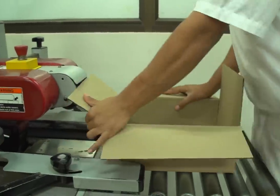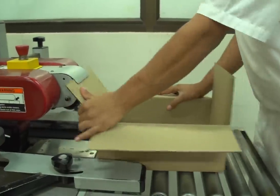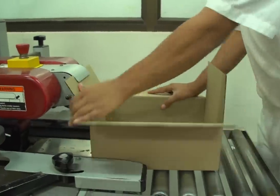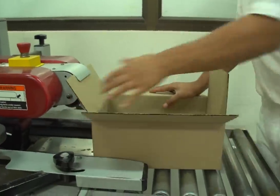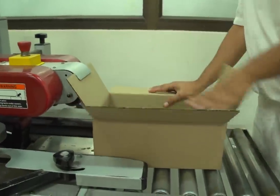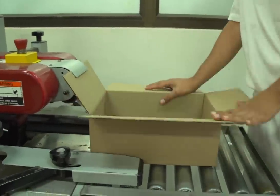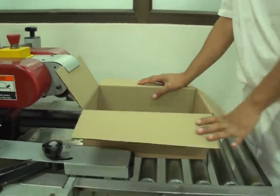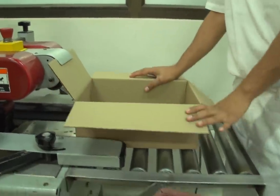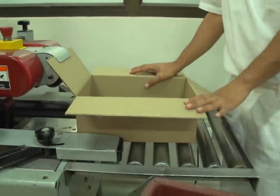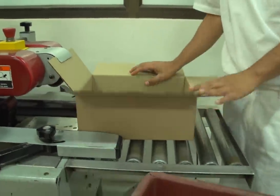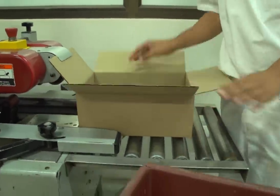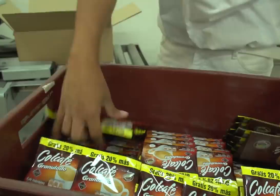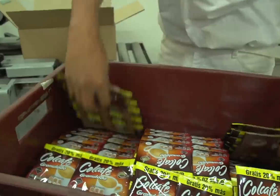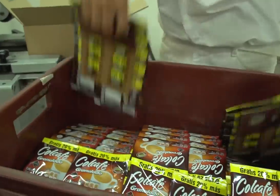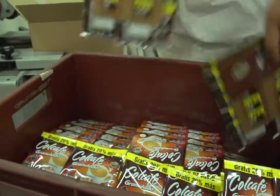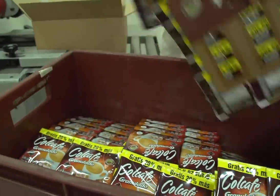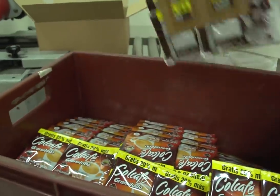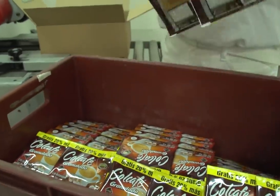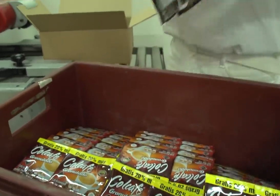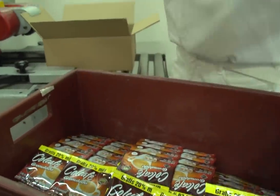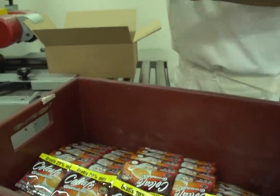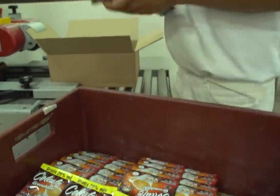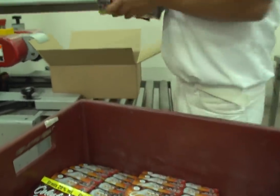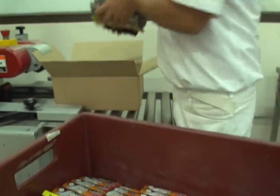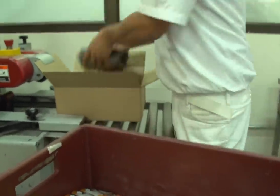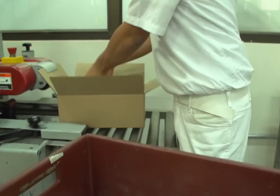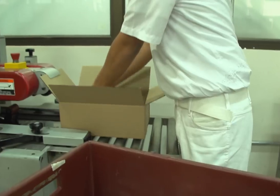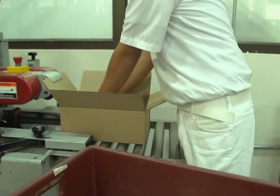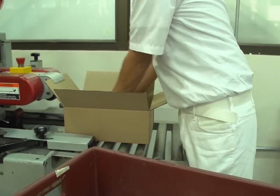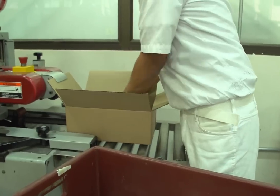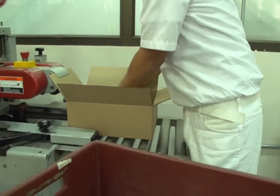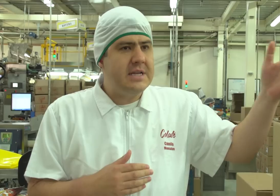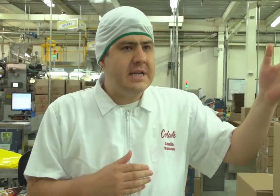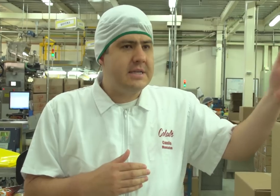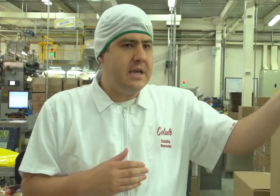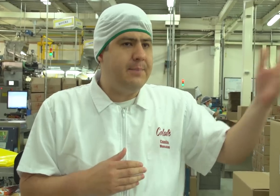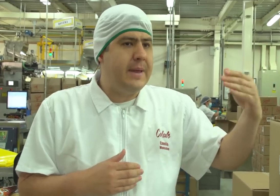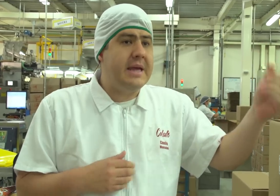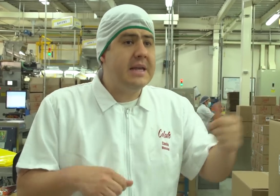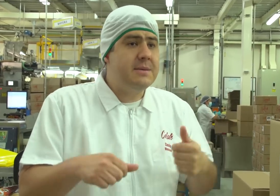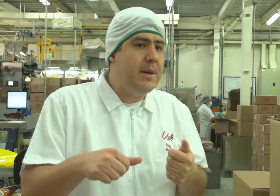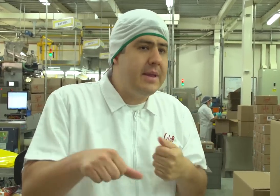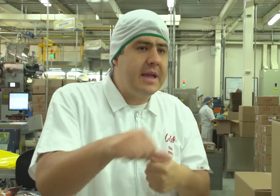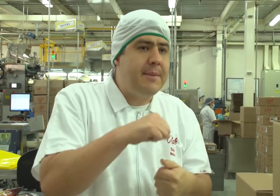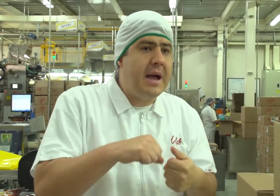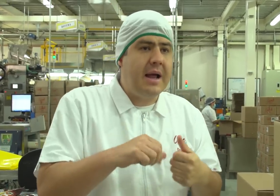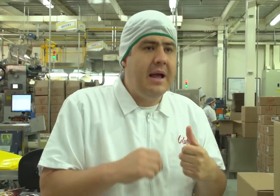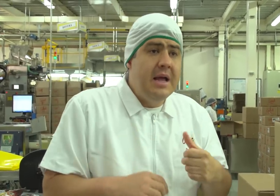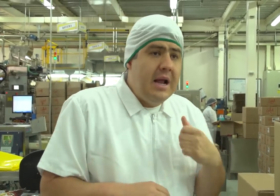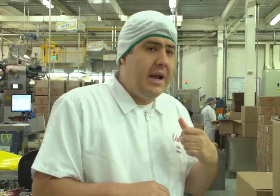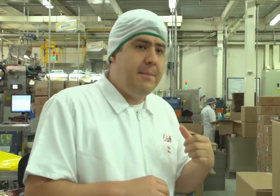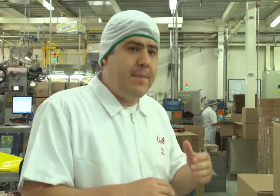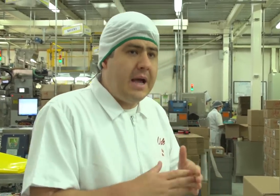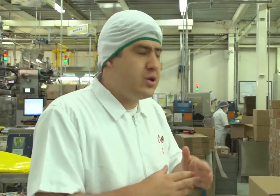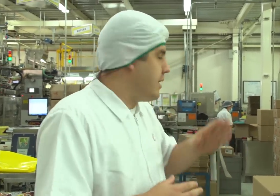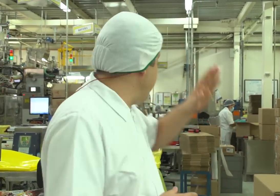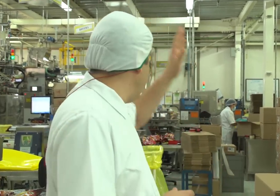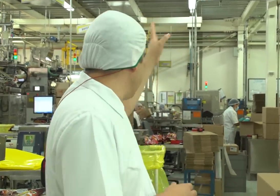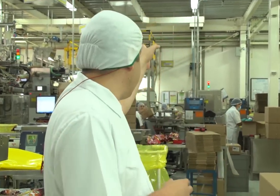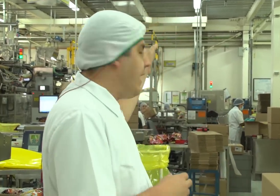a cualquier labor específica. Pueden estar sentados allí en la mesa, que es uno de los trabajos más fáciles, y pedirle simplemente que me haga el reemplazo y se me vaya a trabajar